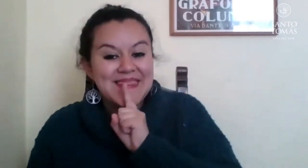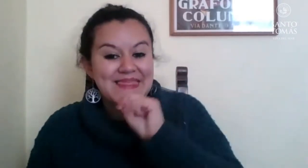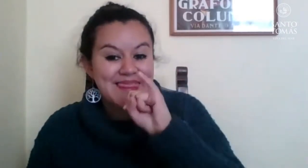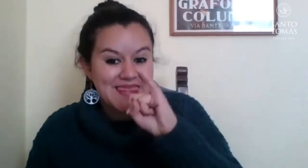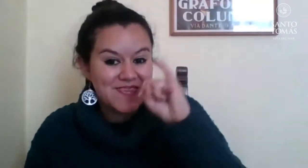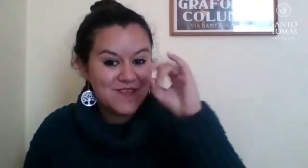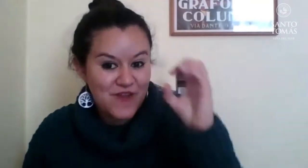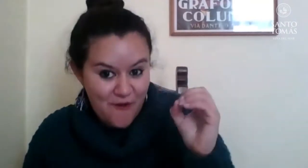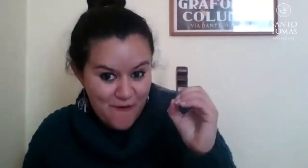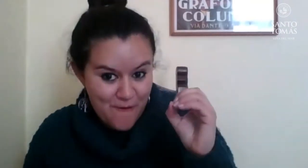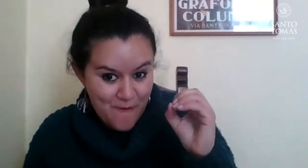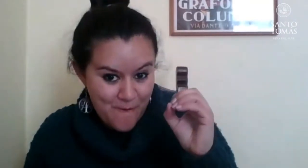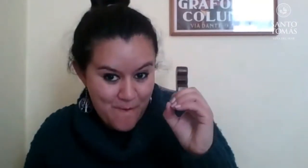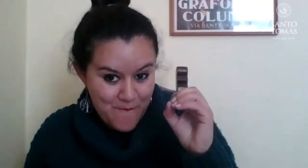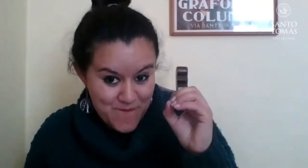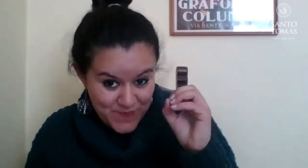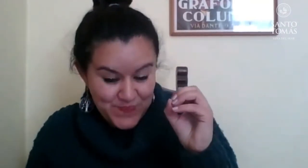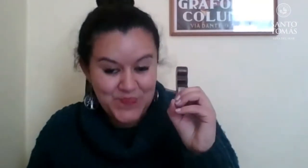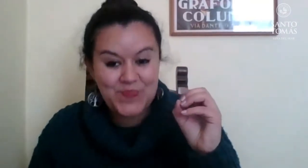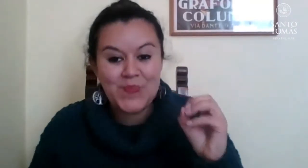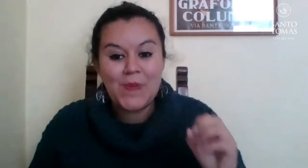tío, tía,